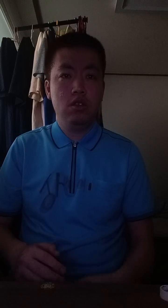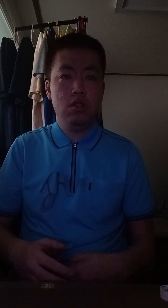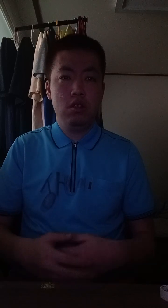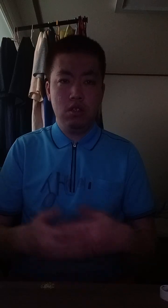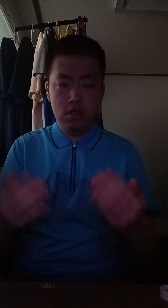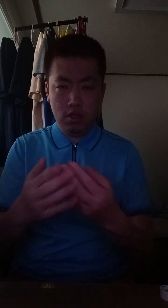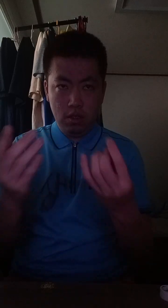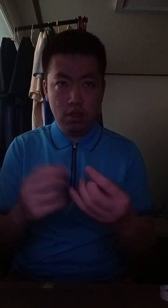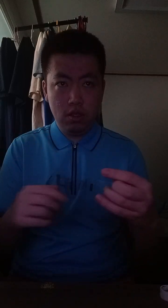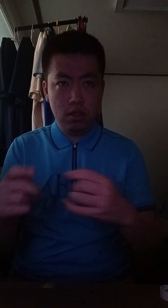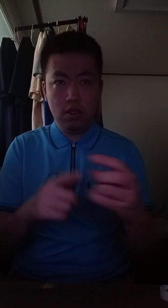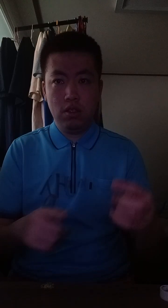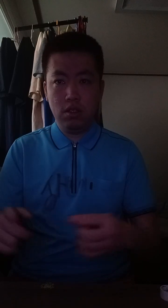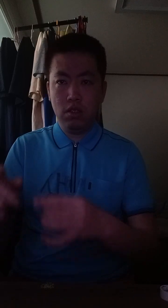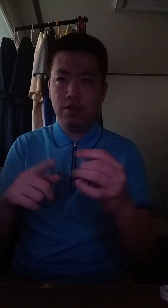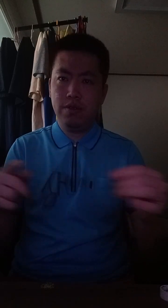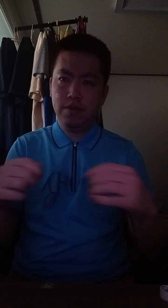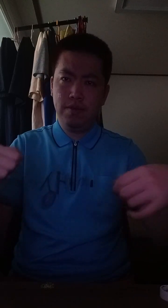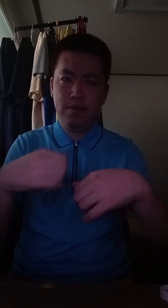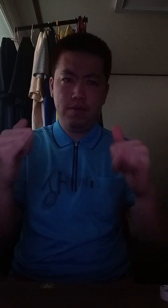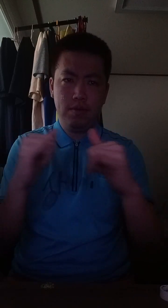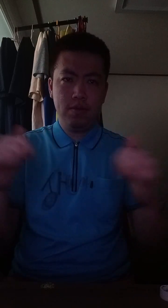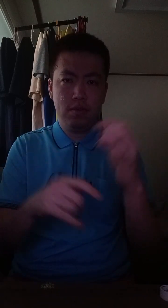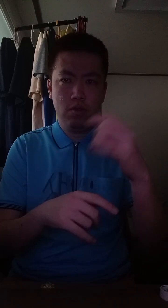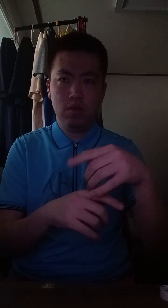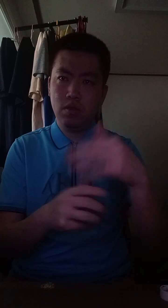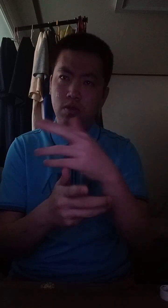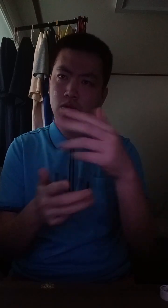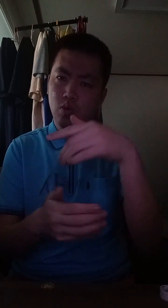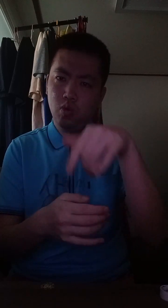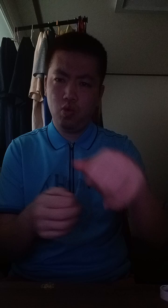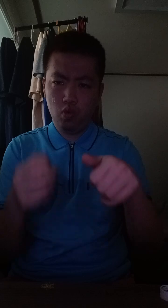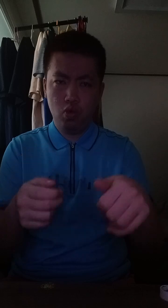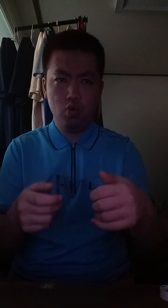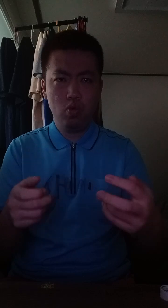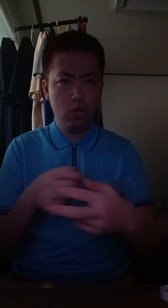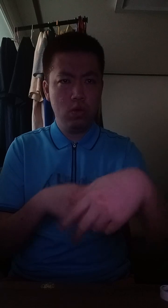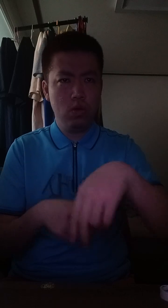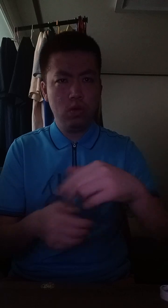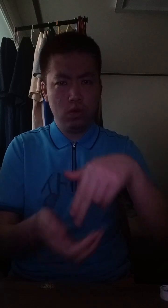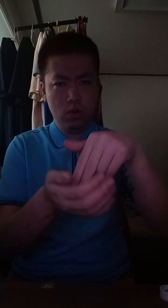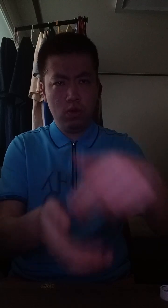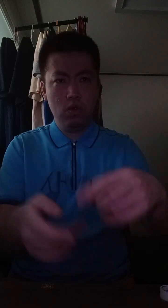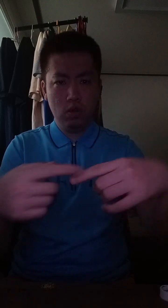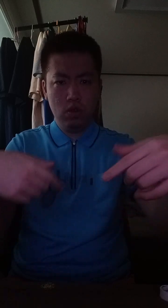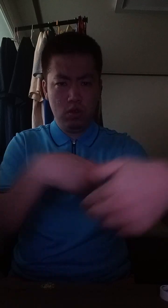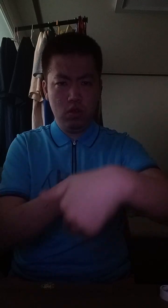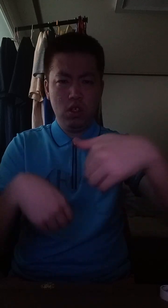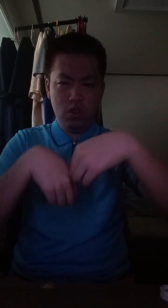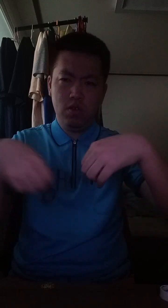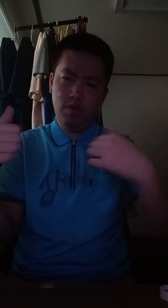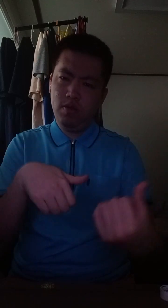일요일 하루 전국에서 사고가 잇따랐습니다. 60대 청소 근로자가 승강장으로 들어오던 열차에 치여 목숨을 잃는가